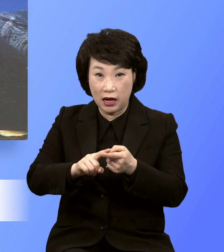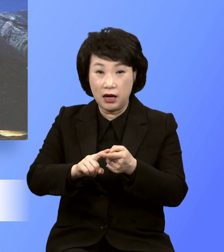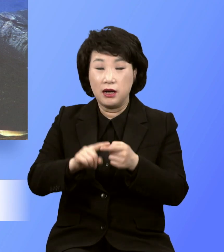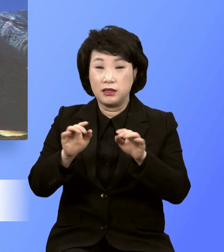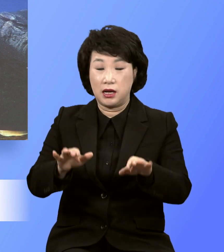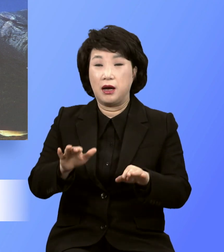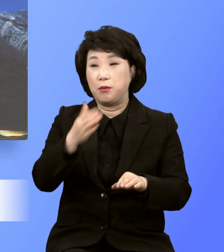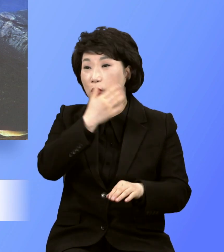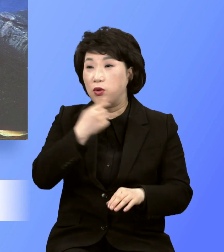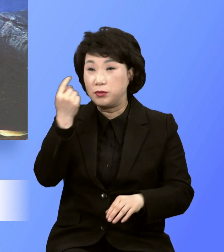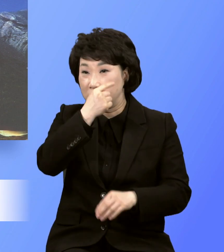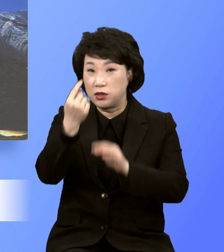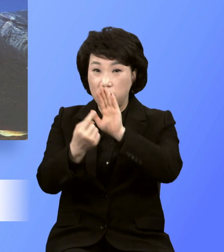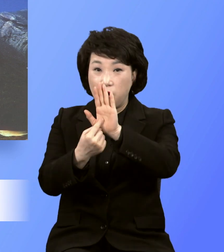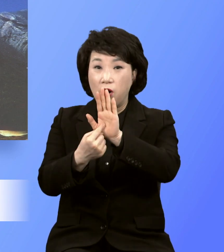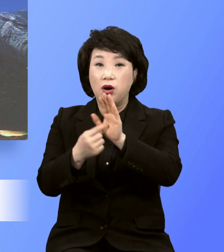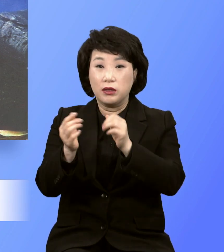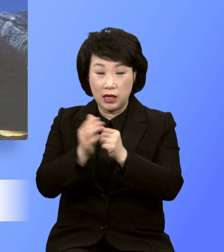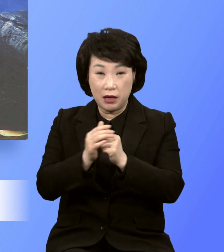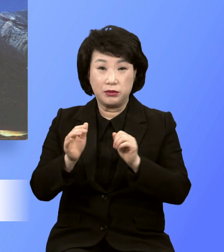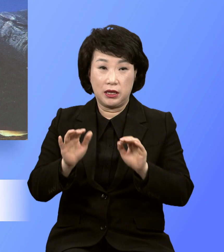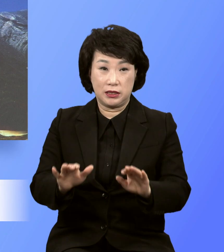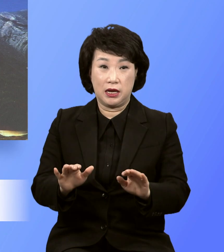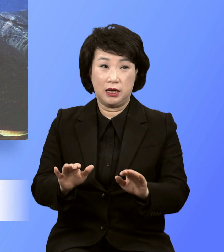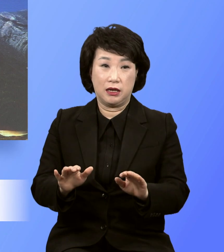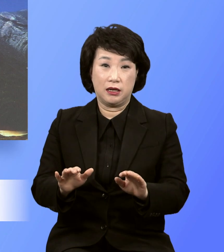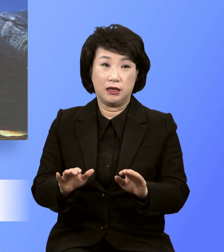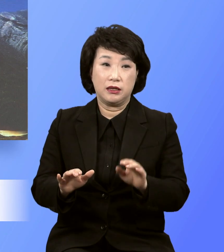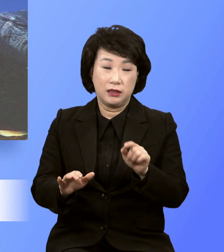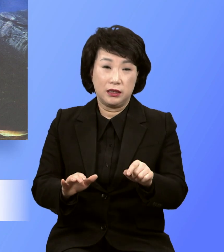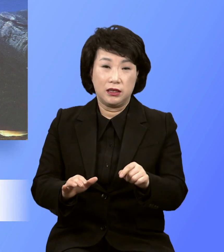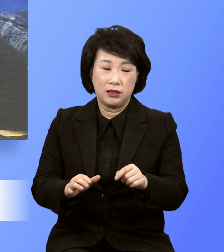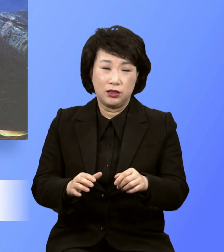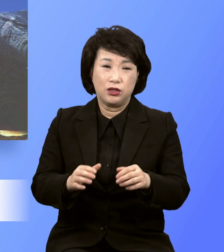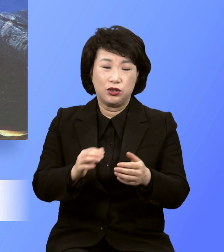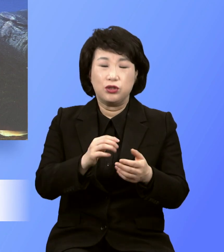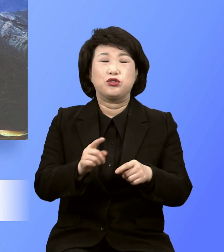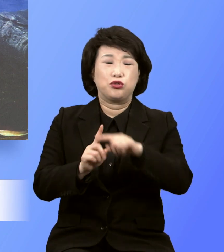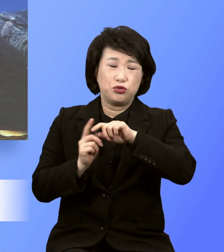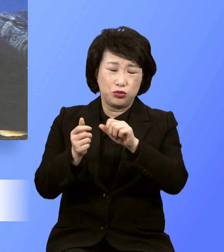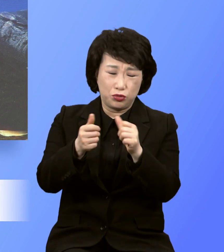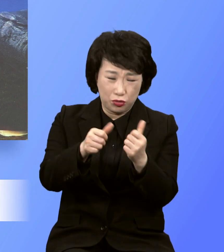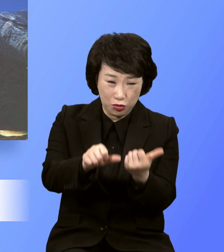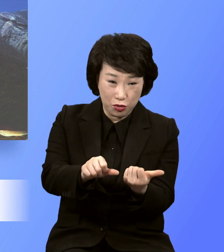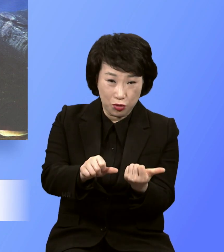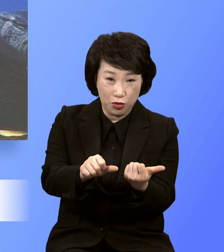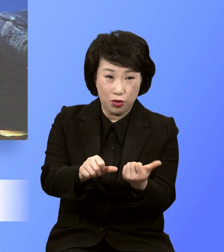그 복음 증거 때문에 당하는 순교에 대해서